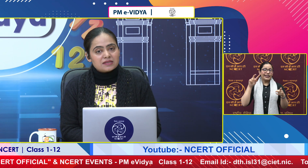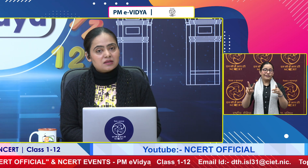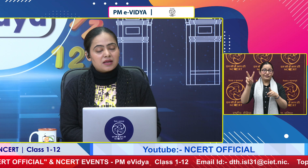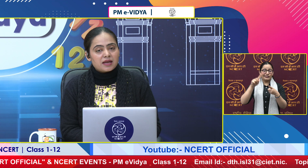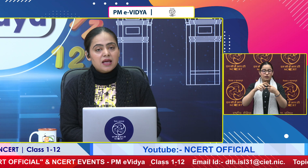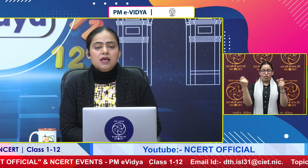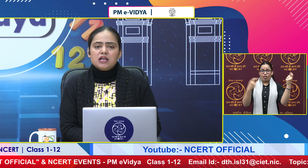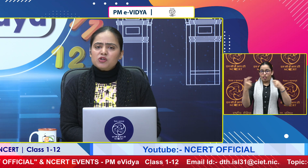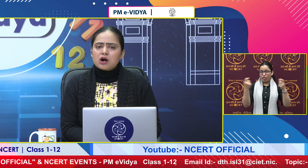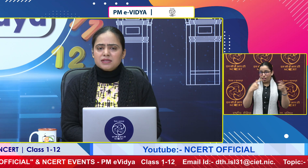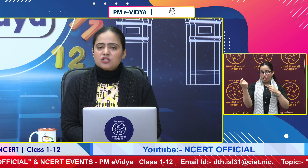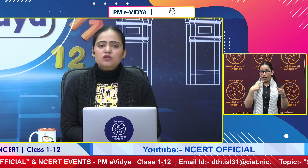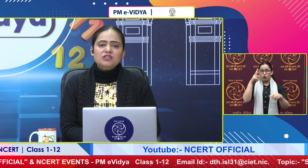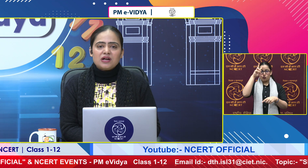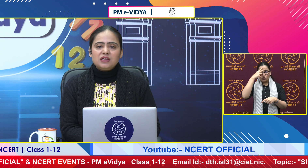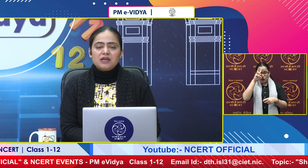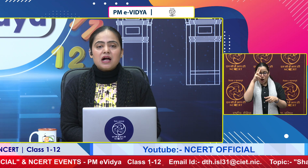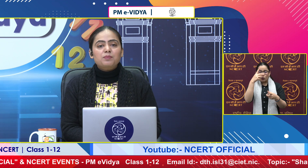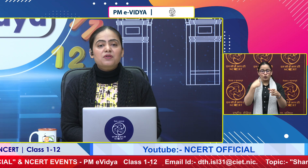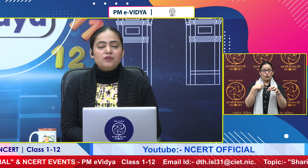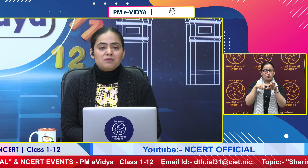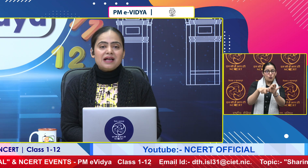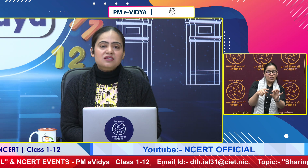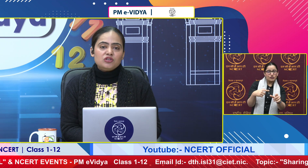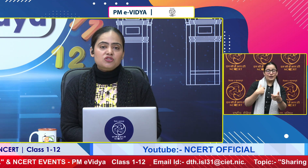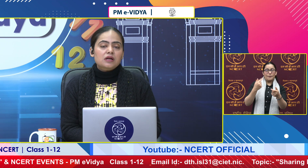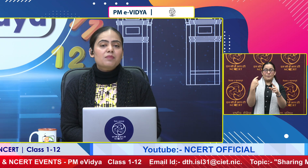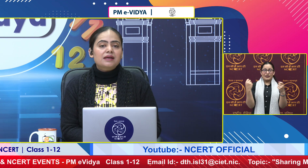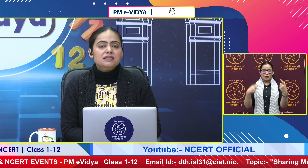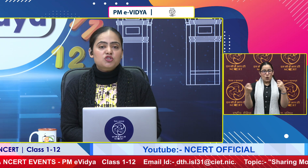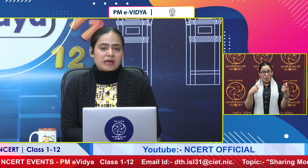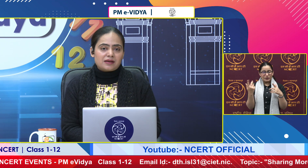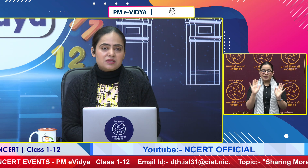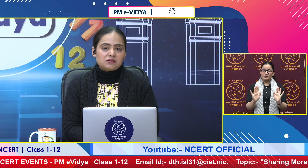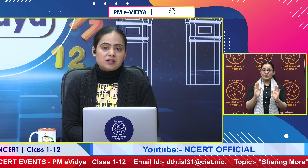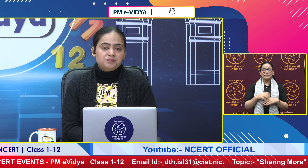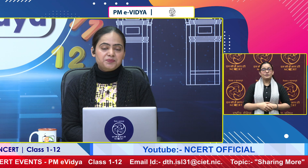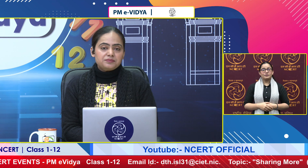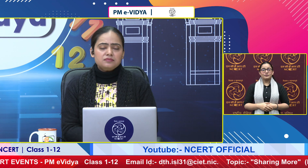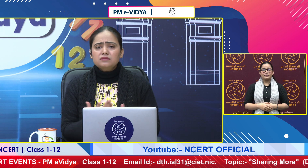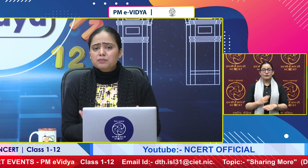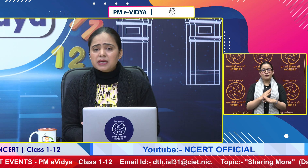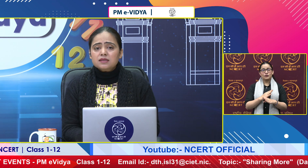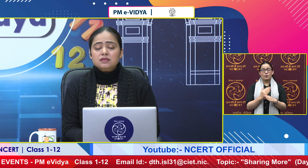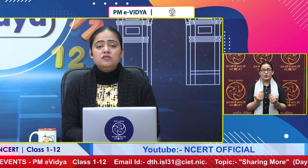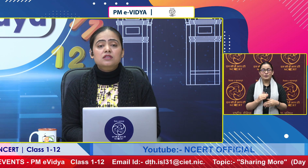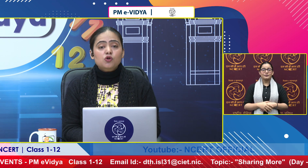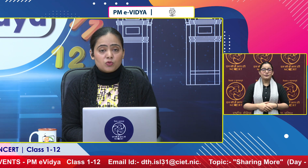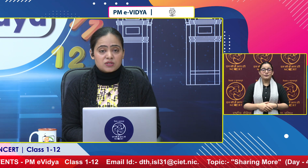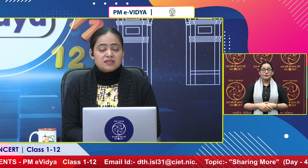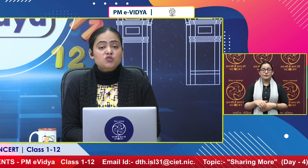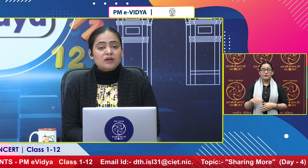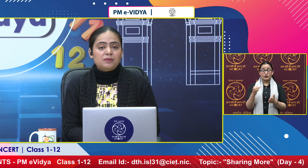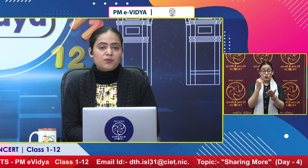तक पहुंचा सकते हैं या फिर कमेंट सेक्शन में जाके भी आप अपना फीडबैक सजेशन हमारे साथ शेयर कर सकते हैं। बिकॉज दिस